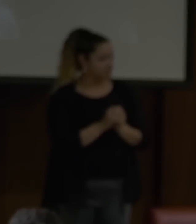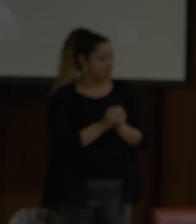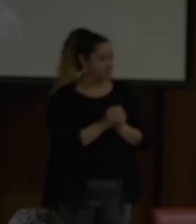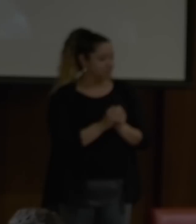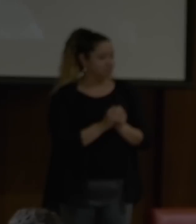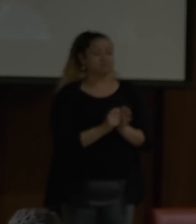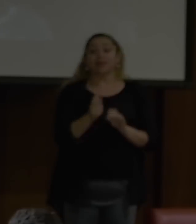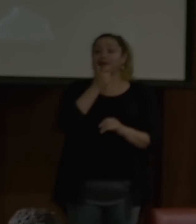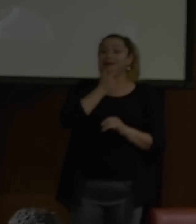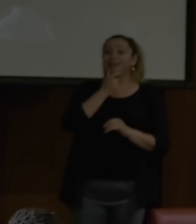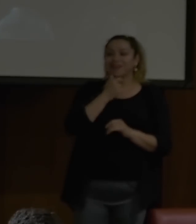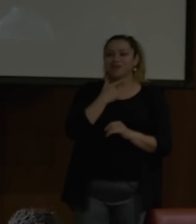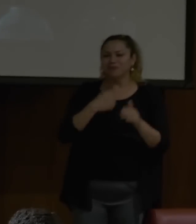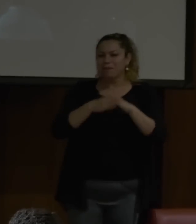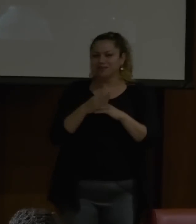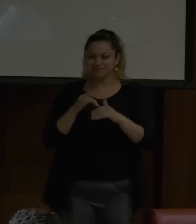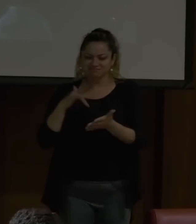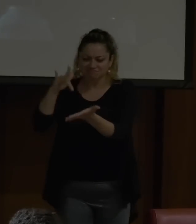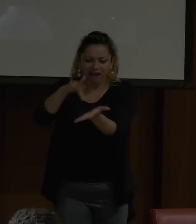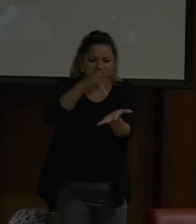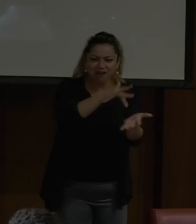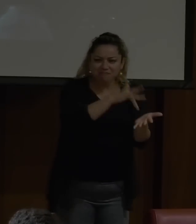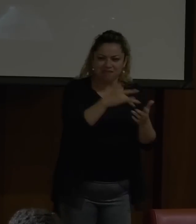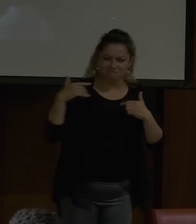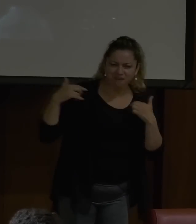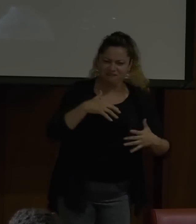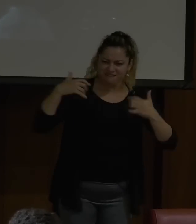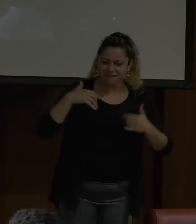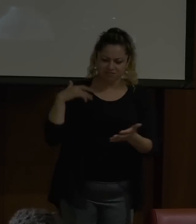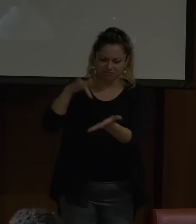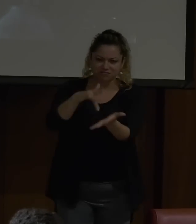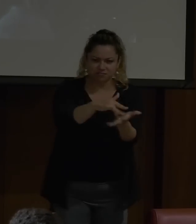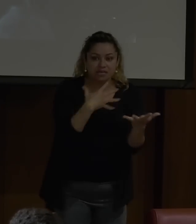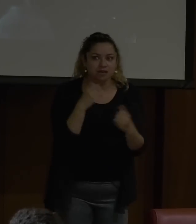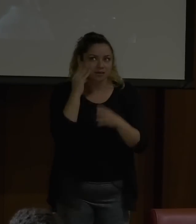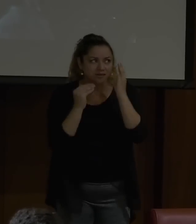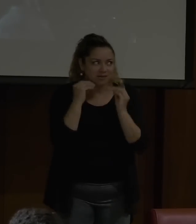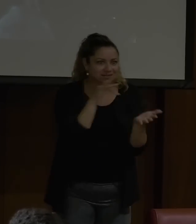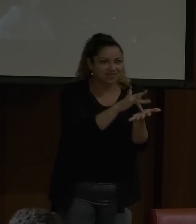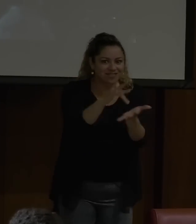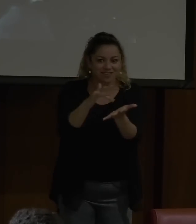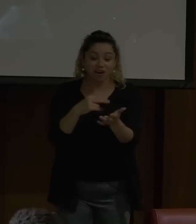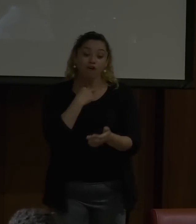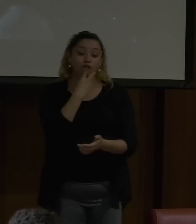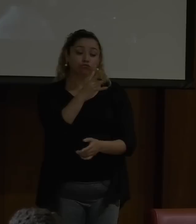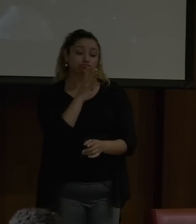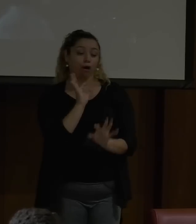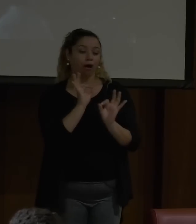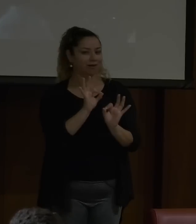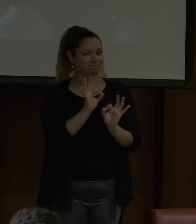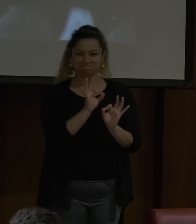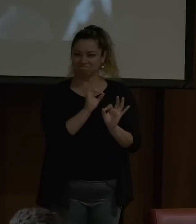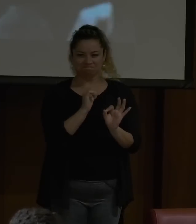A Leandro le gustaba ir de parranda en parranda. Lo hacía para foguearse. Como no tenía buena voz, buscaba con quien, a partir de estas formas